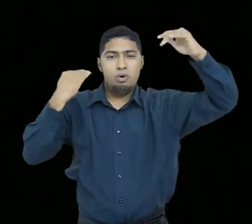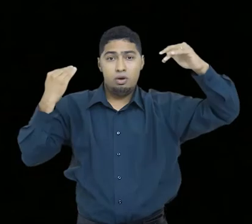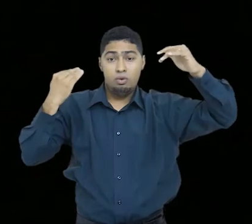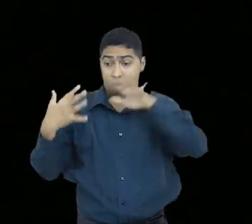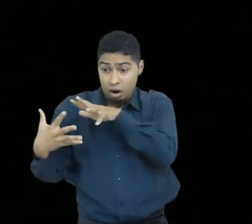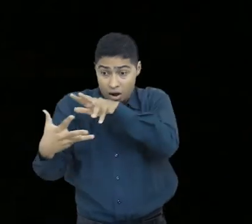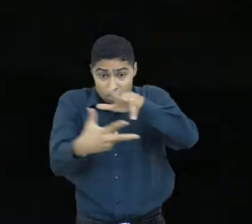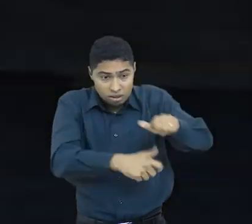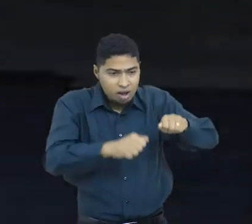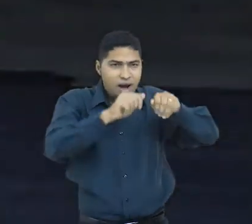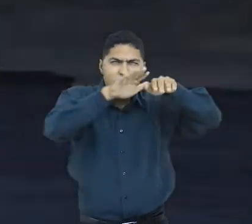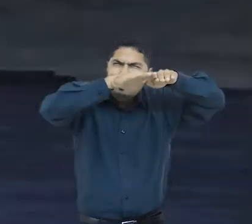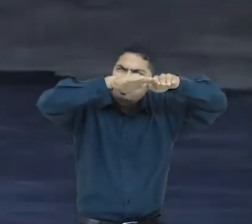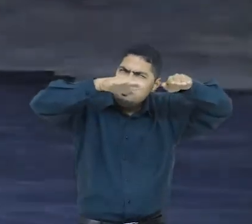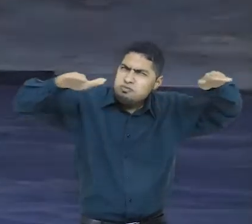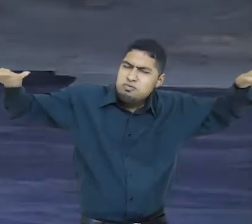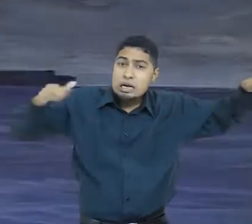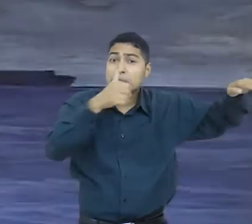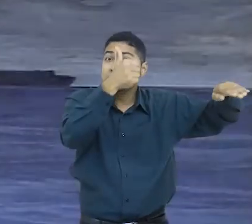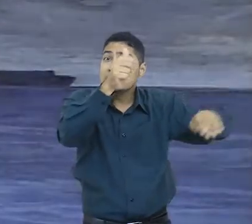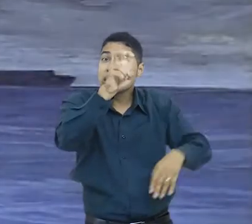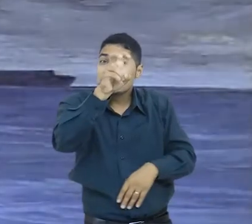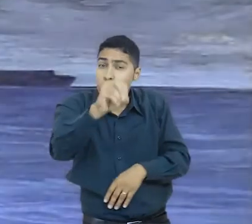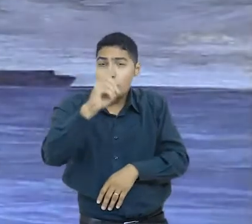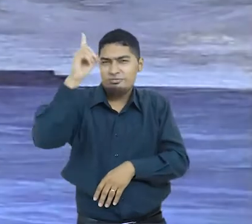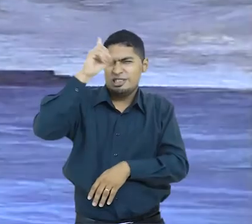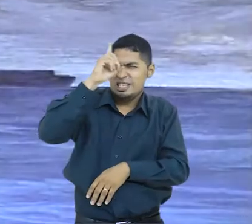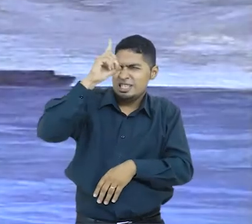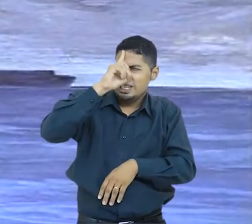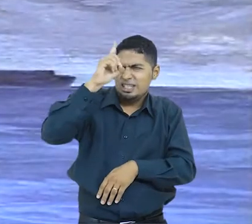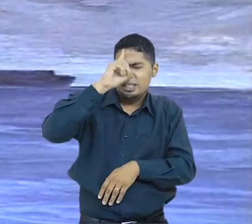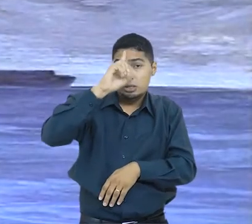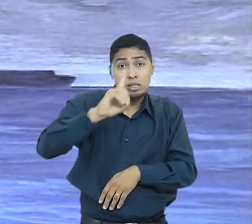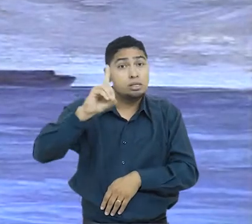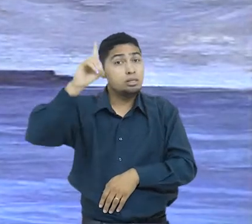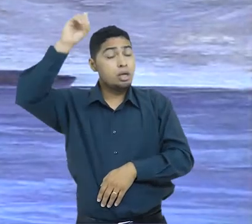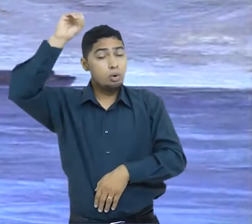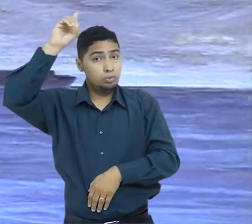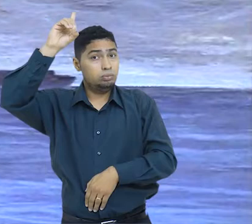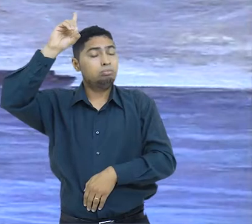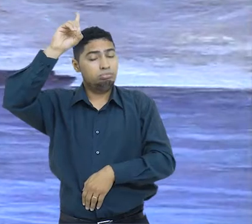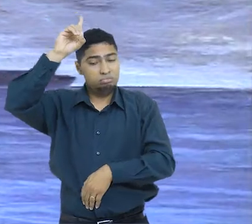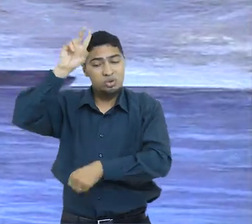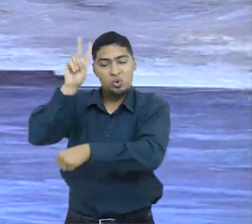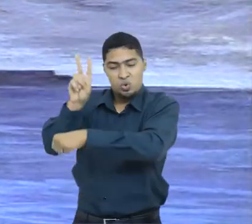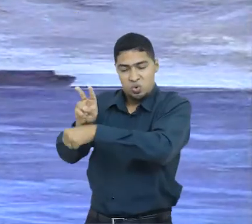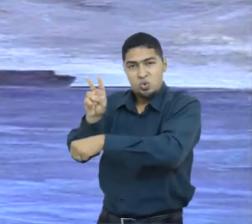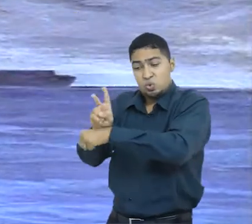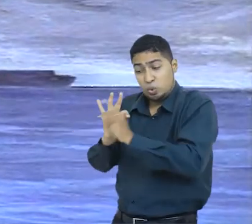ficou coberta de água durante 150 dias. Deus, no entanto, cuidou de todos os que estavam